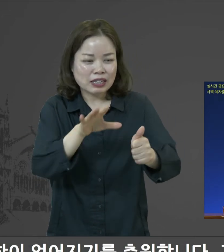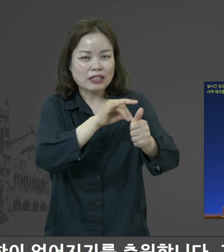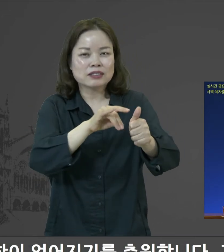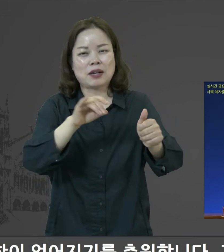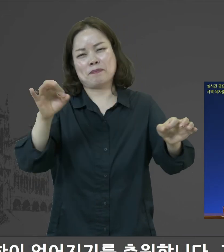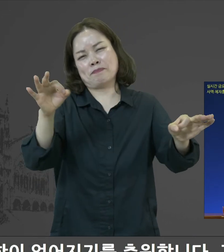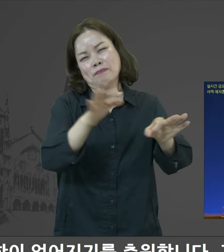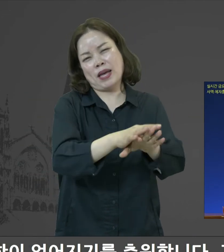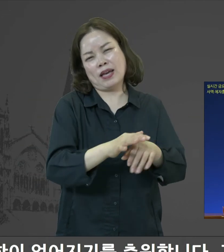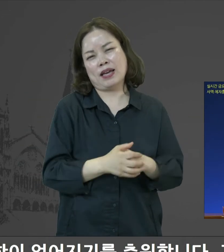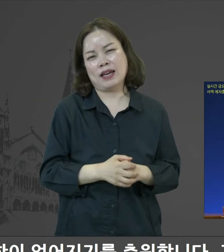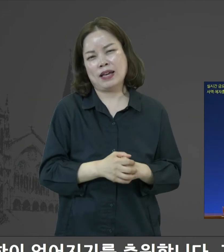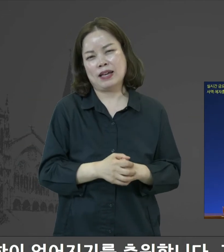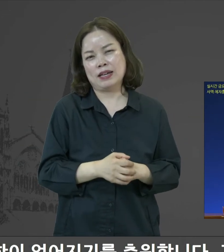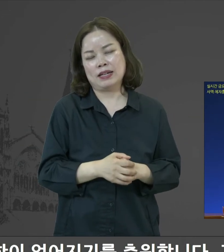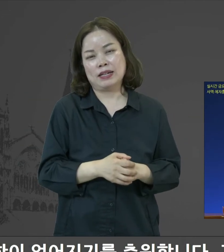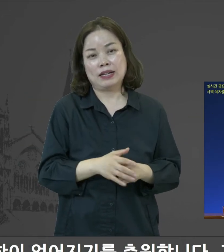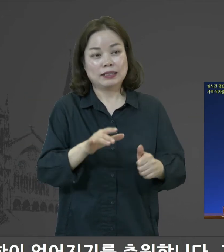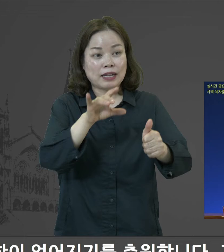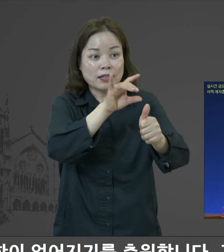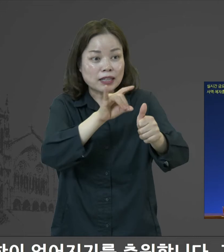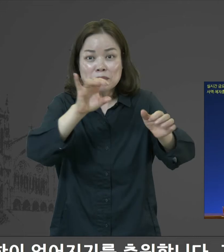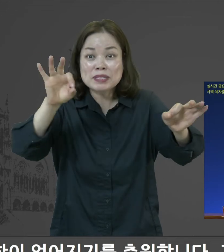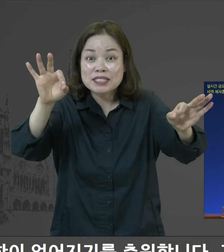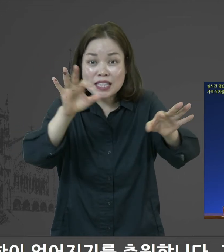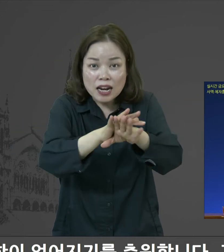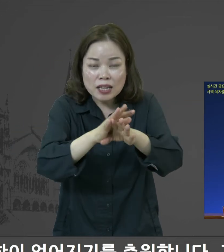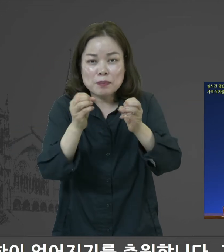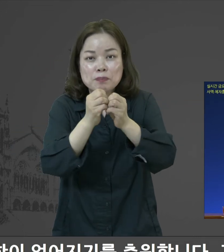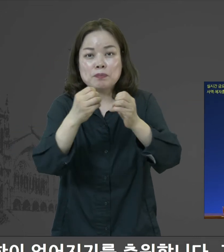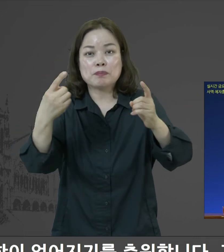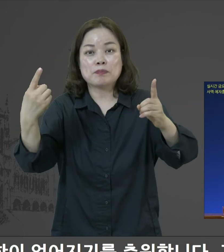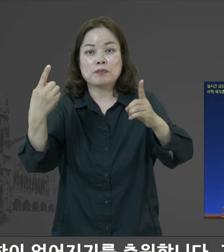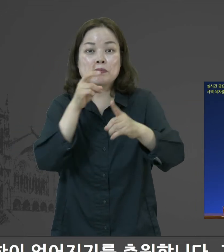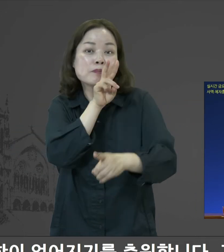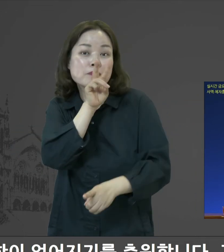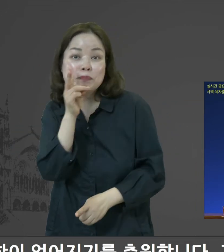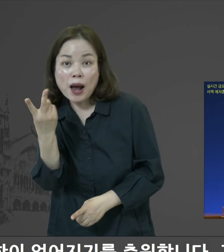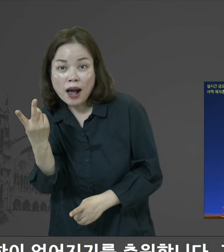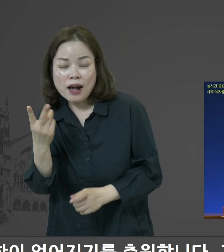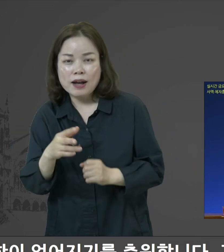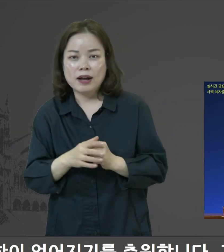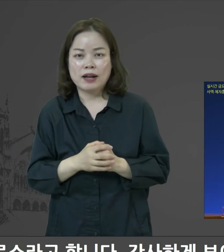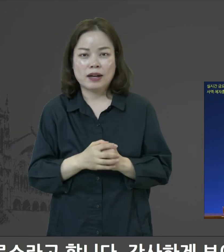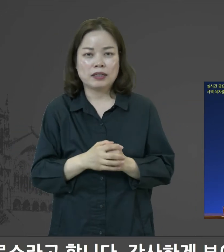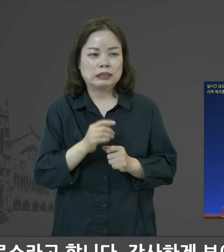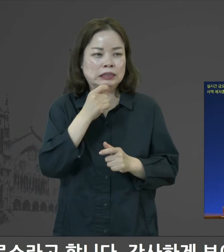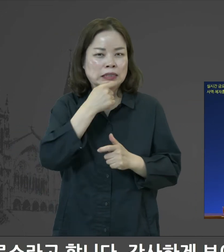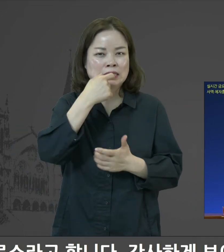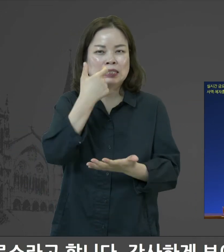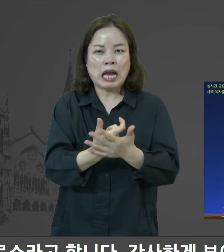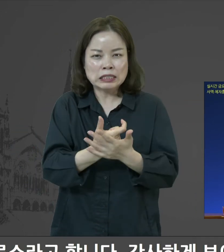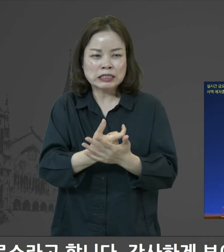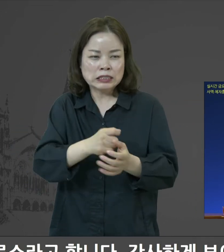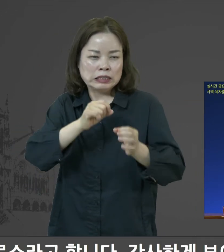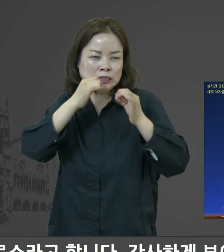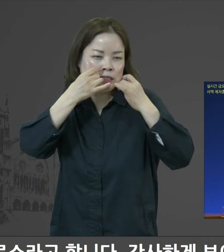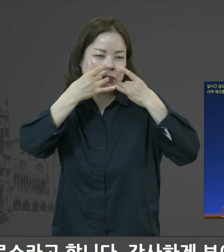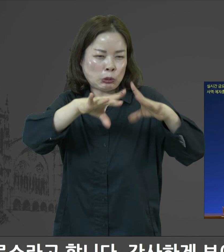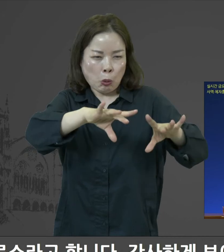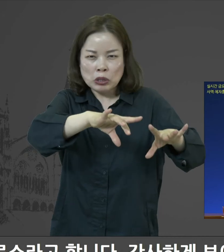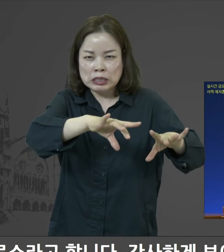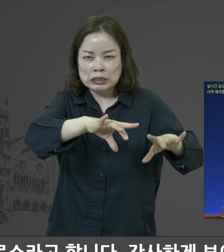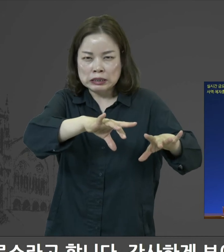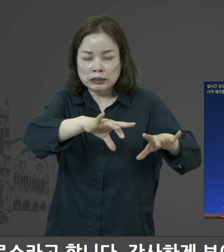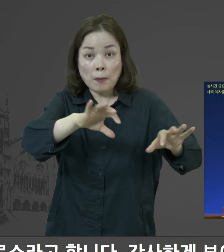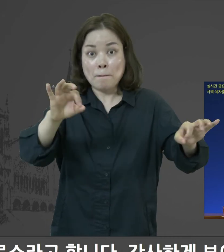돼요. 간사한 거를 이제 그냥 번역하면, 이 간사한 것은 사기, 속임, 이런 게 간사한 겁니다. 이런